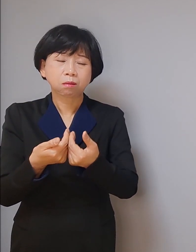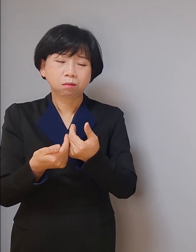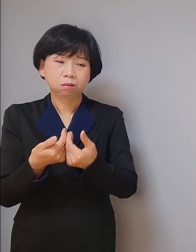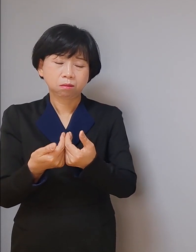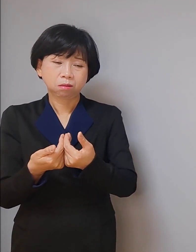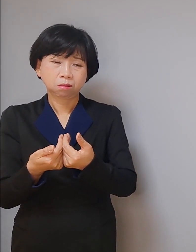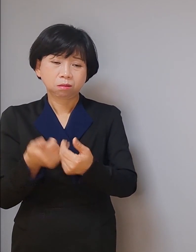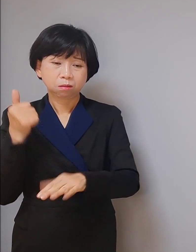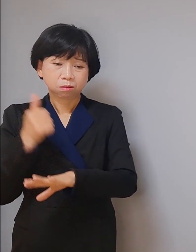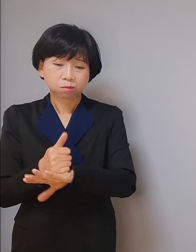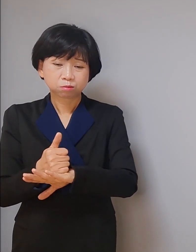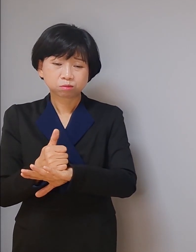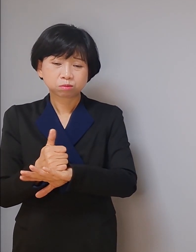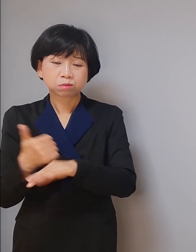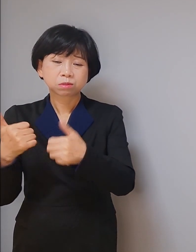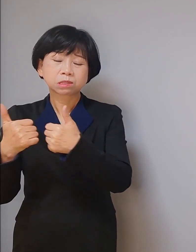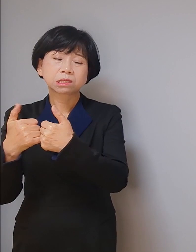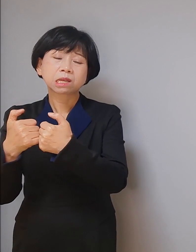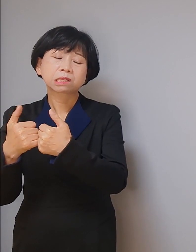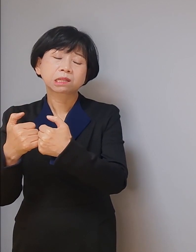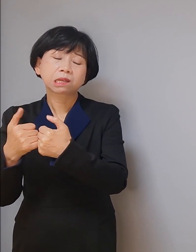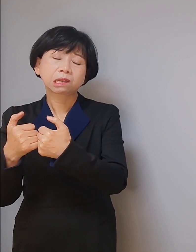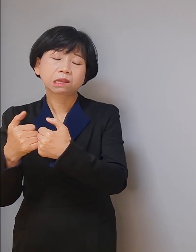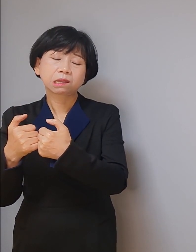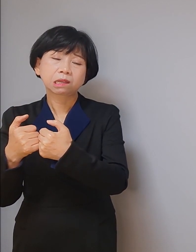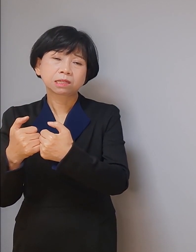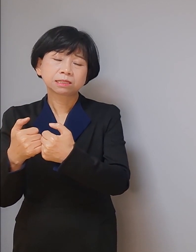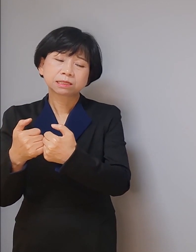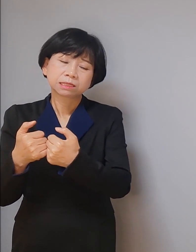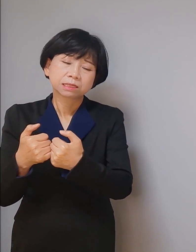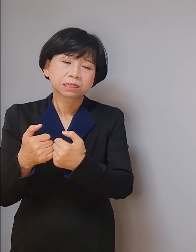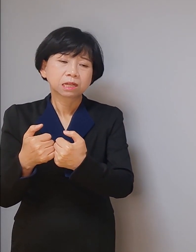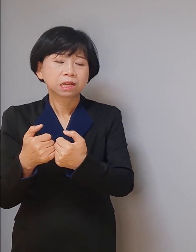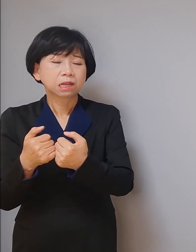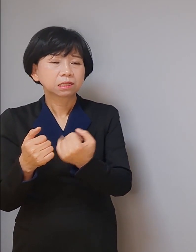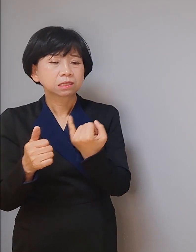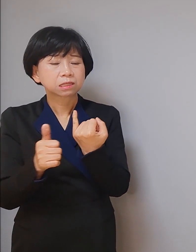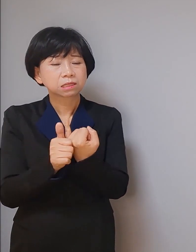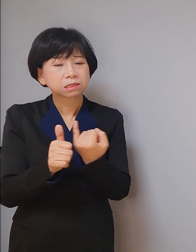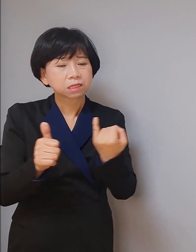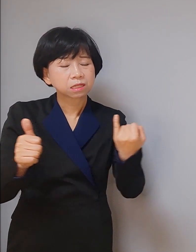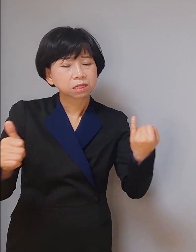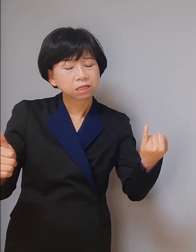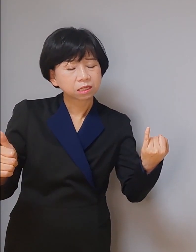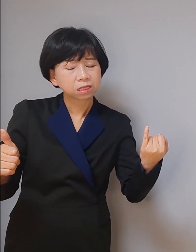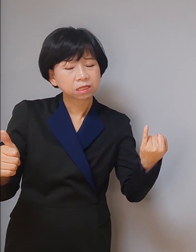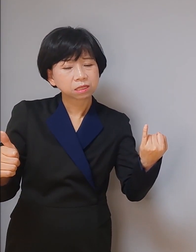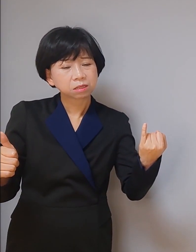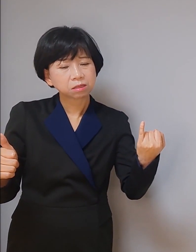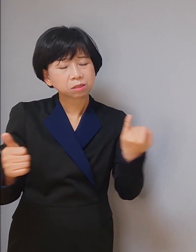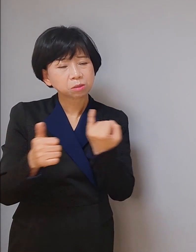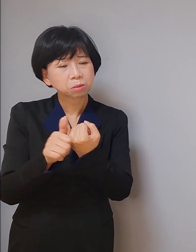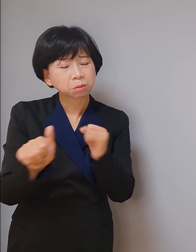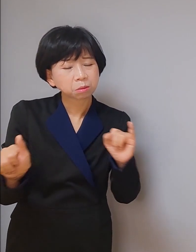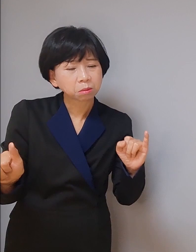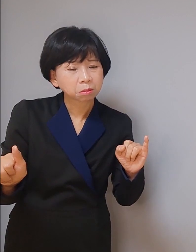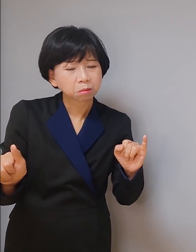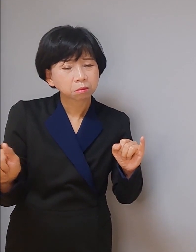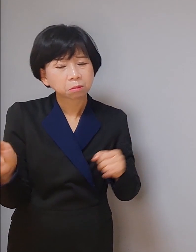되는, 지금 헤어져야 되나 별거 해야 되나 이런 여러 가지 복잡한 상황